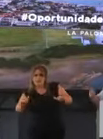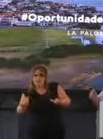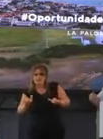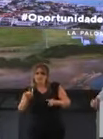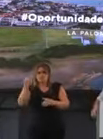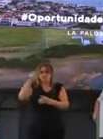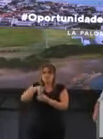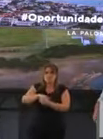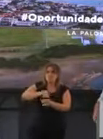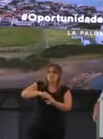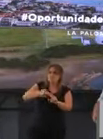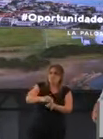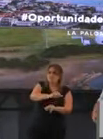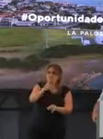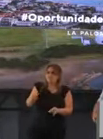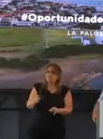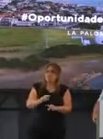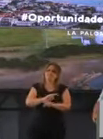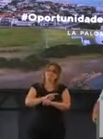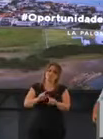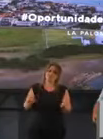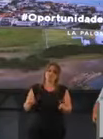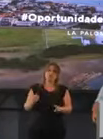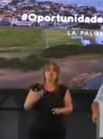El gobierno tiene que estar gobernando hasta el último día.